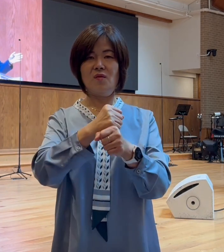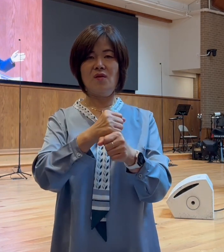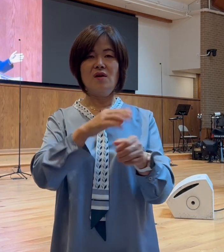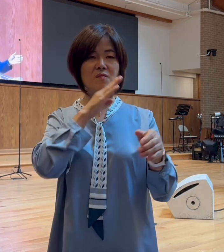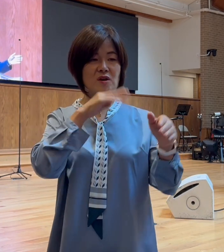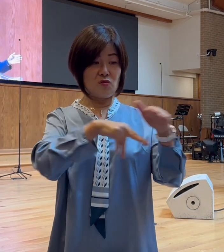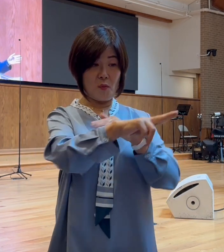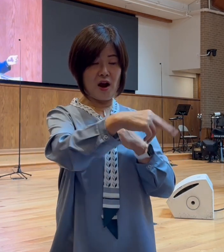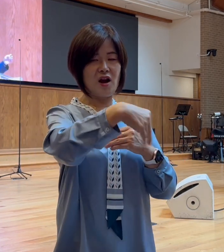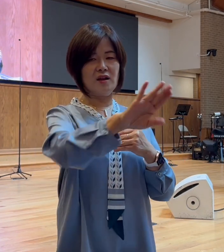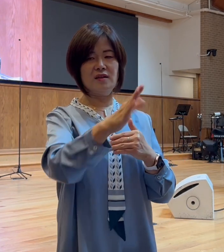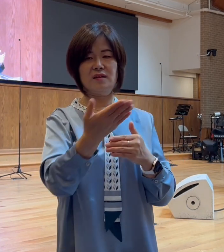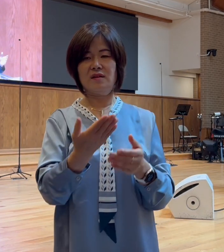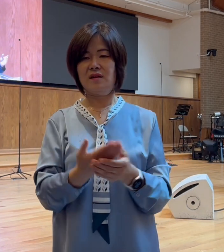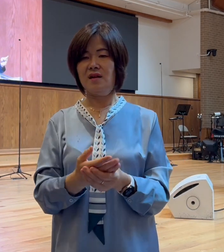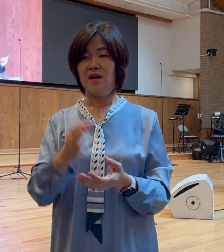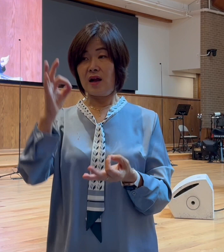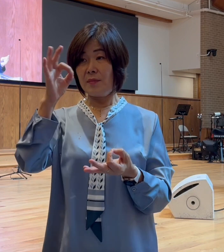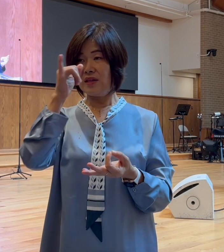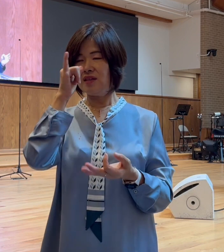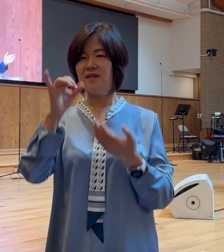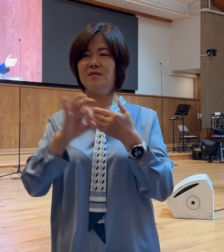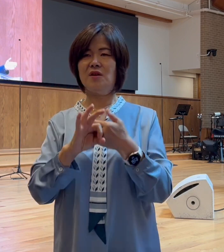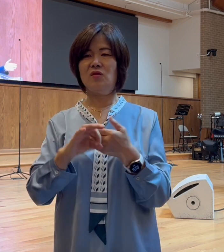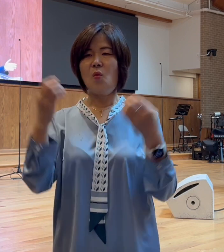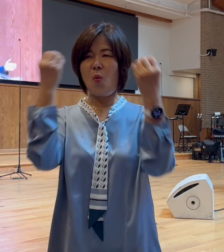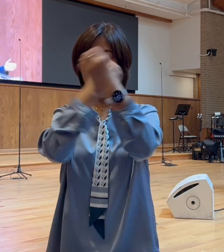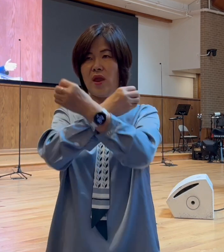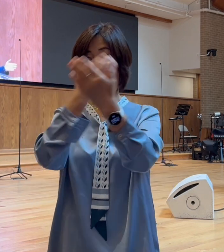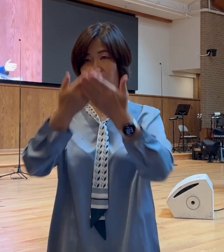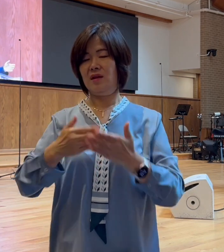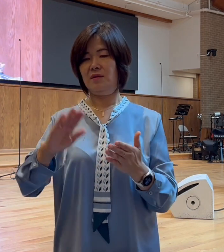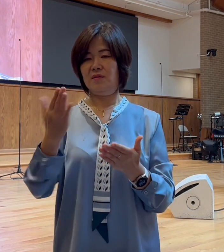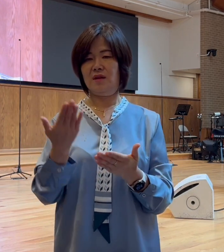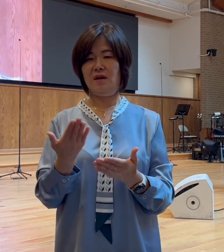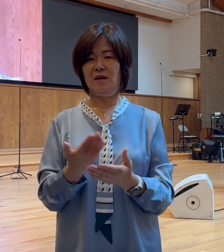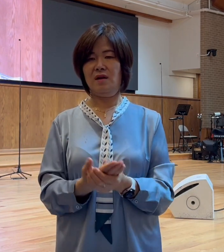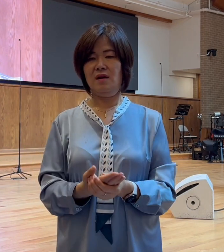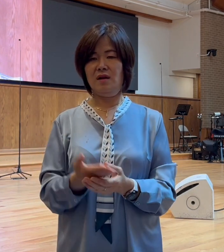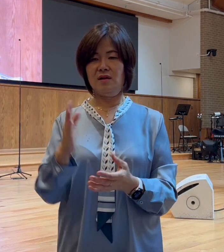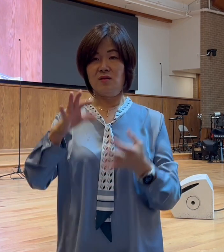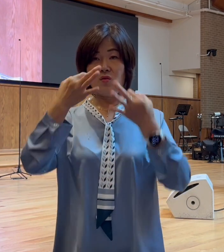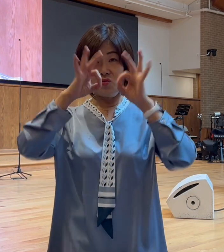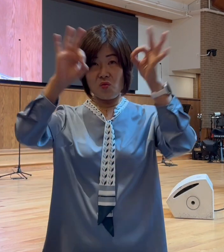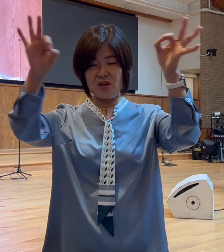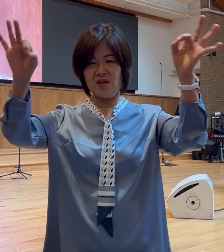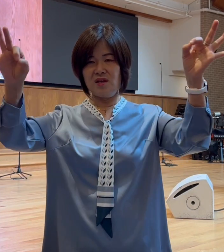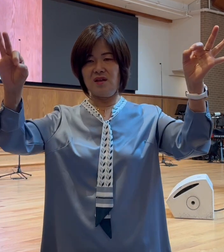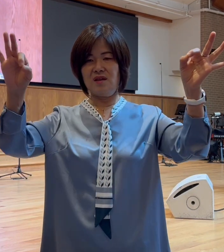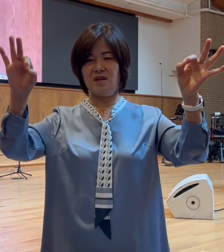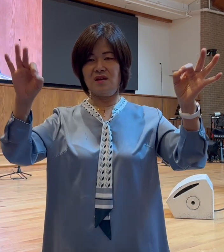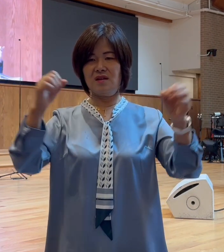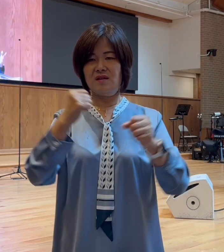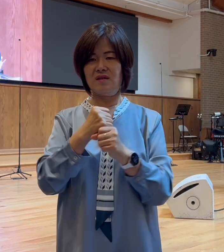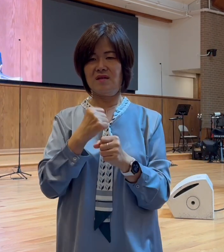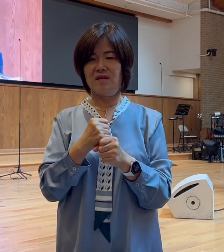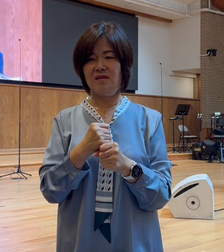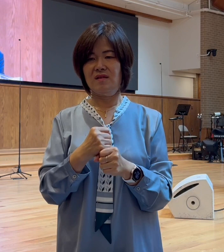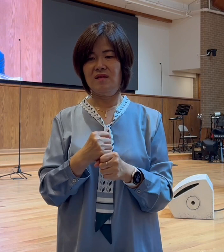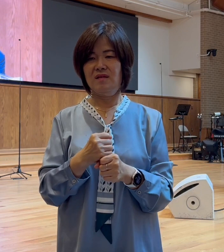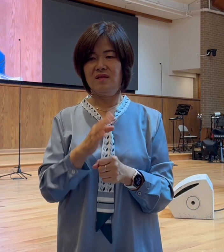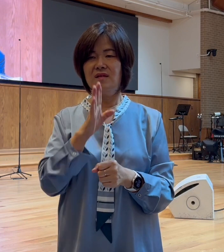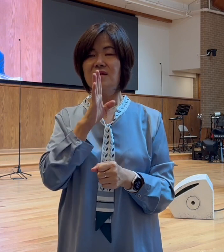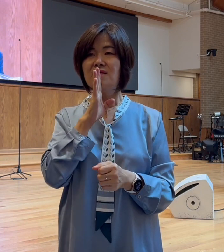바깥으로 나가는데 가만히 있으면은 이제 오해를 살 수 있잖아요. 그러니까 소리를 지르고 아마 성폭 행범이 아마